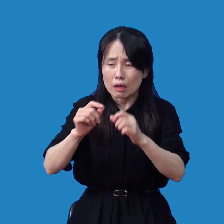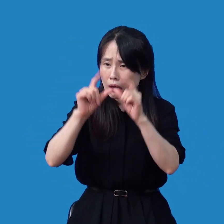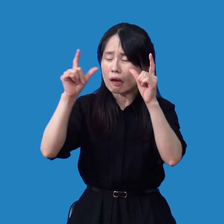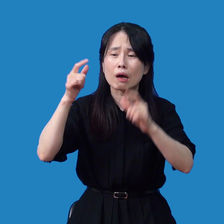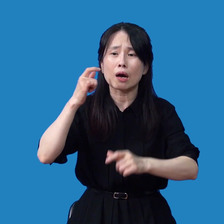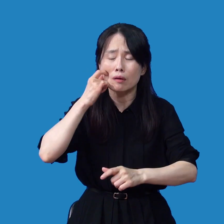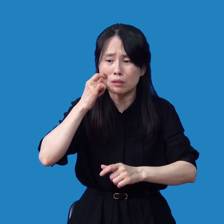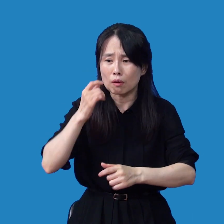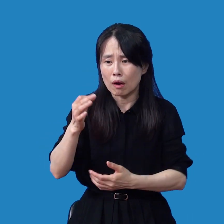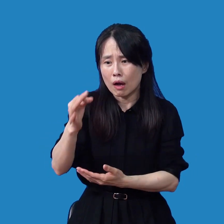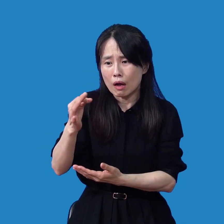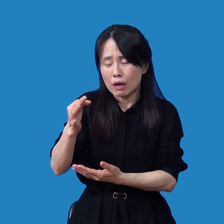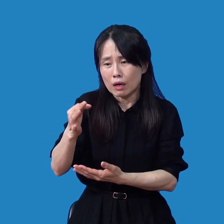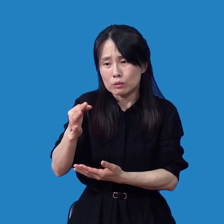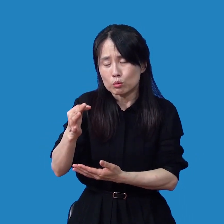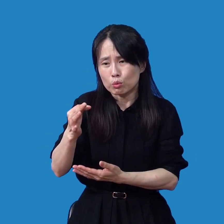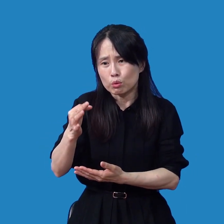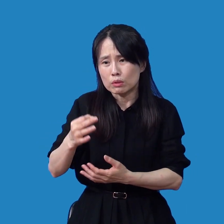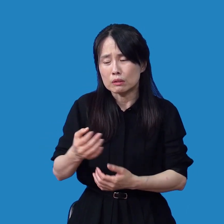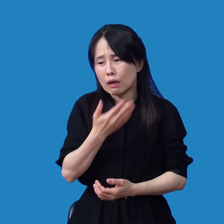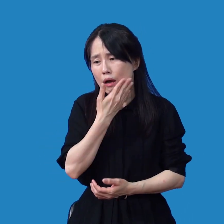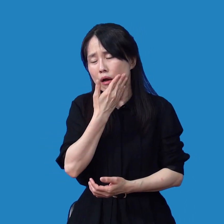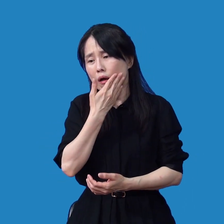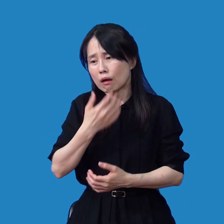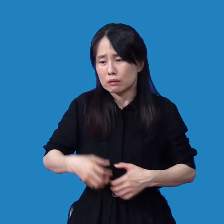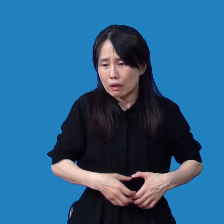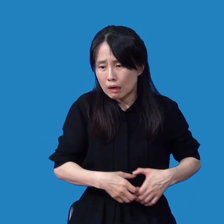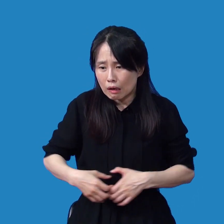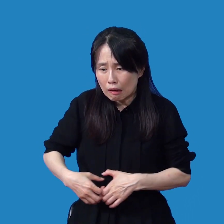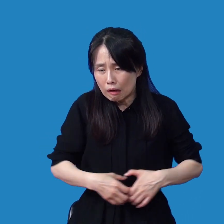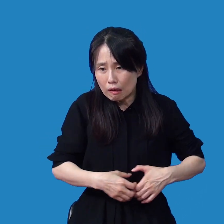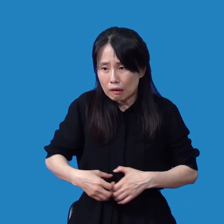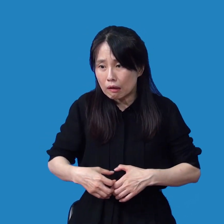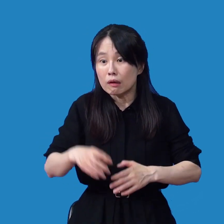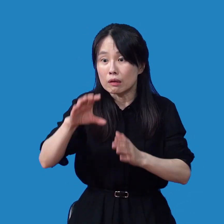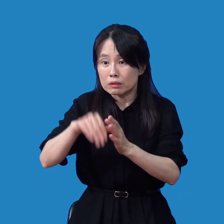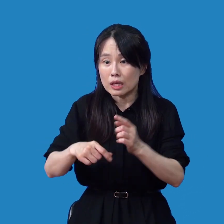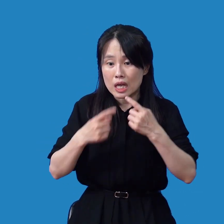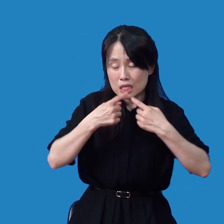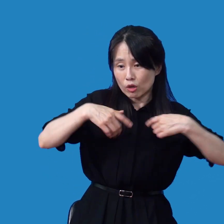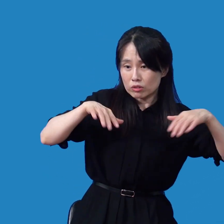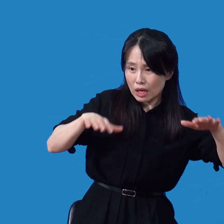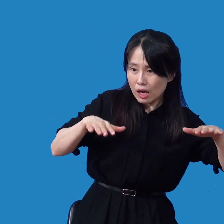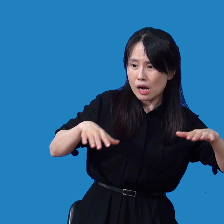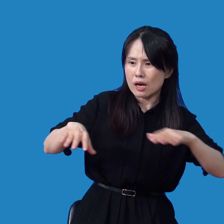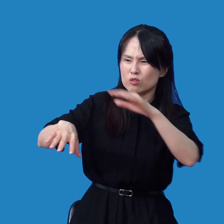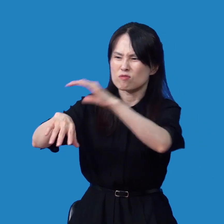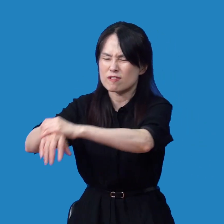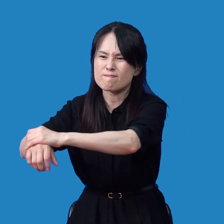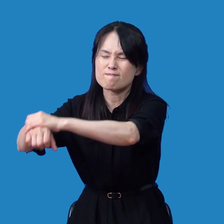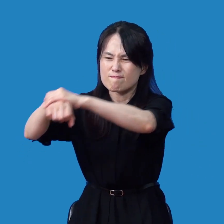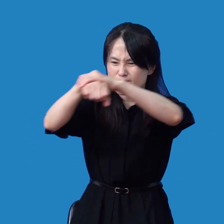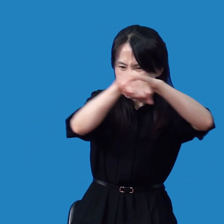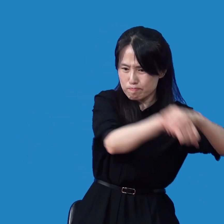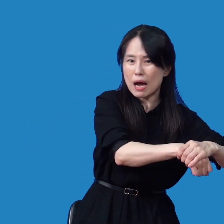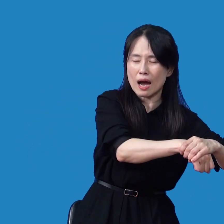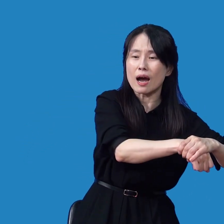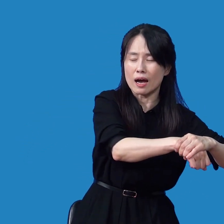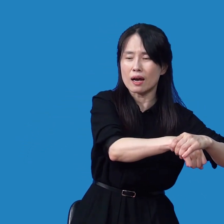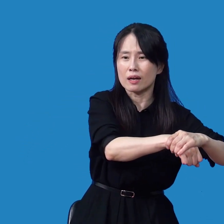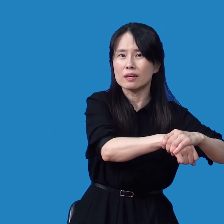그냥 재산이 아까워서 머뭇거리고 있는 그 롯을 천사가 손을 잡고 뭐 하느냐고 확